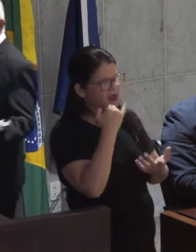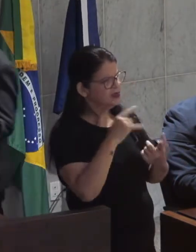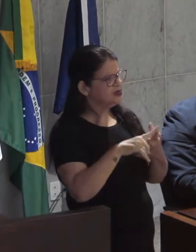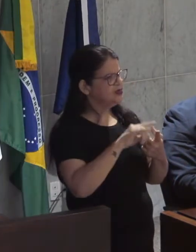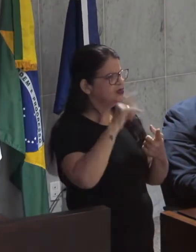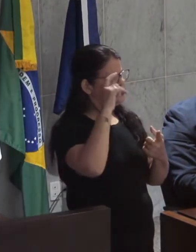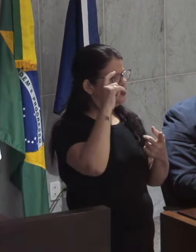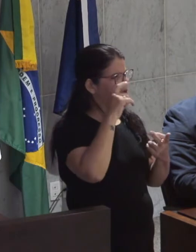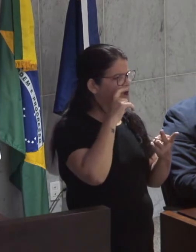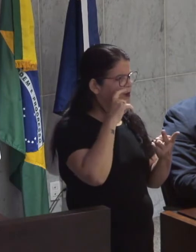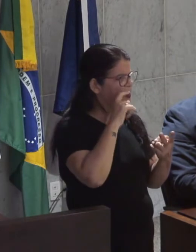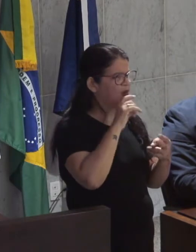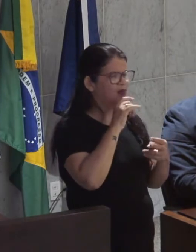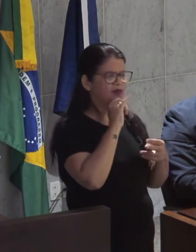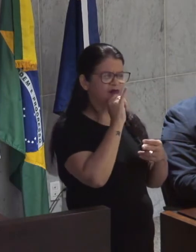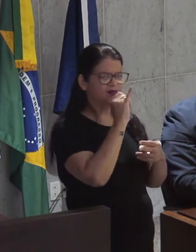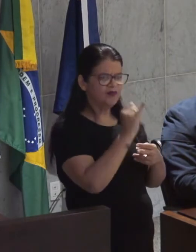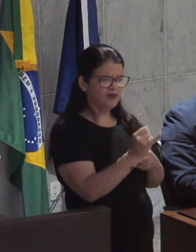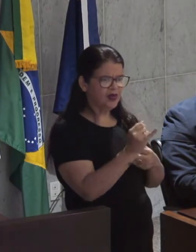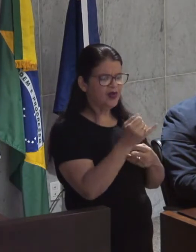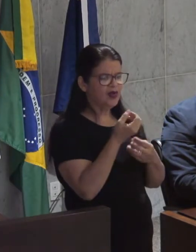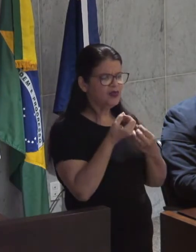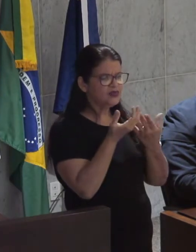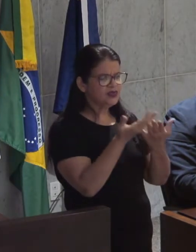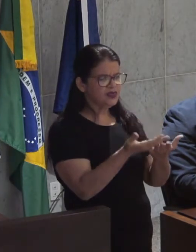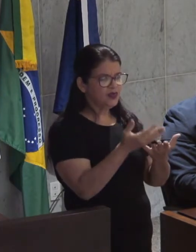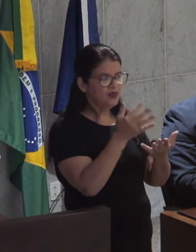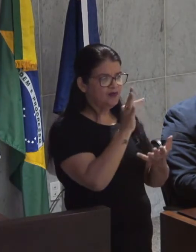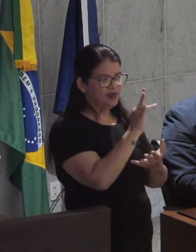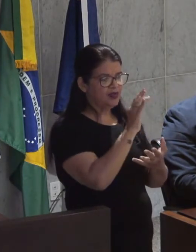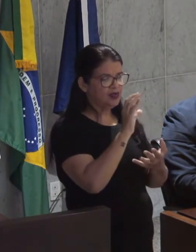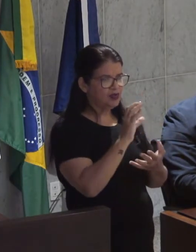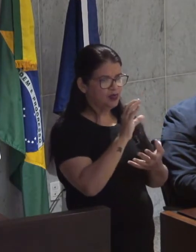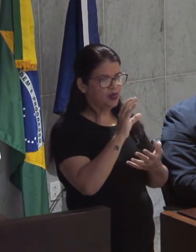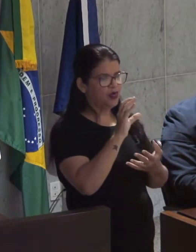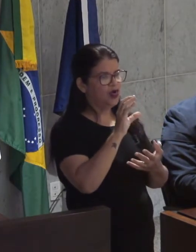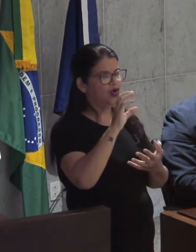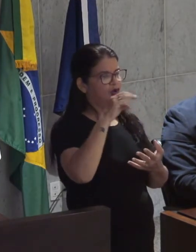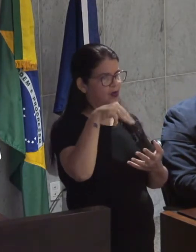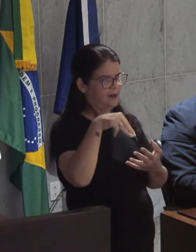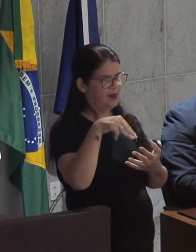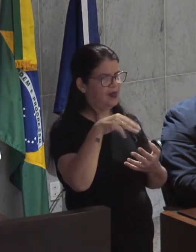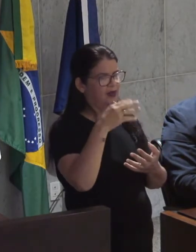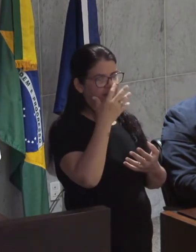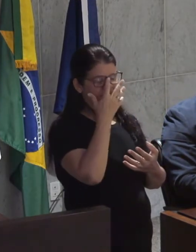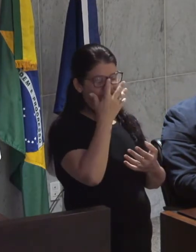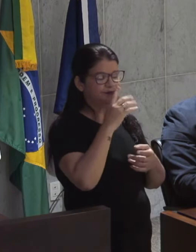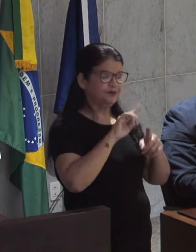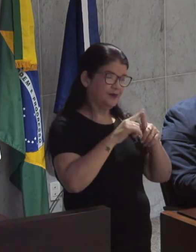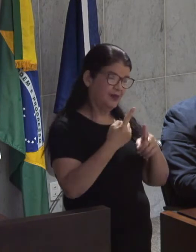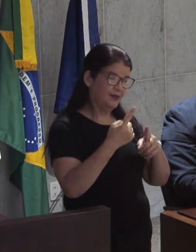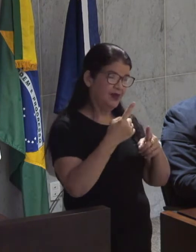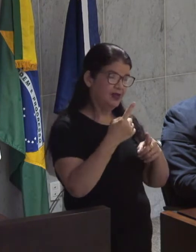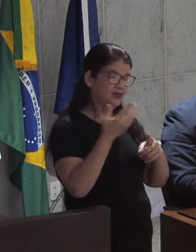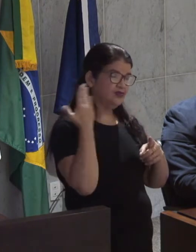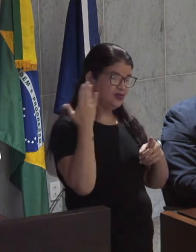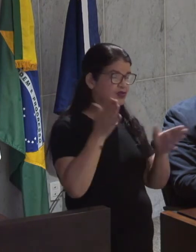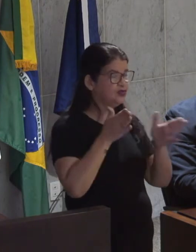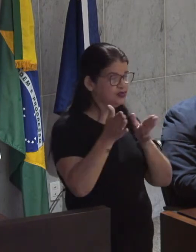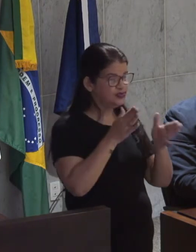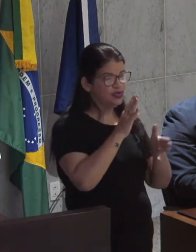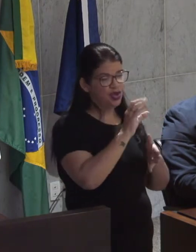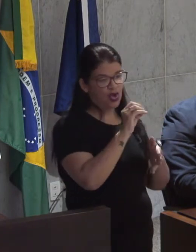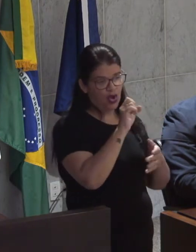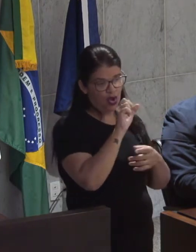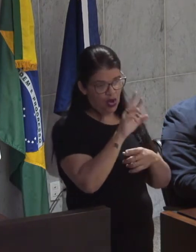João Paulo, que quando falou aqui citou Fernando Collor de Mello, citou o Collor. Mas desde Collor, isso